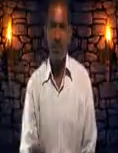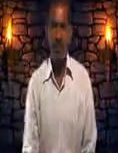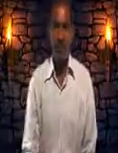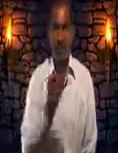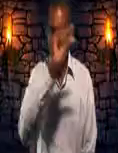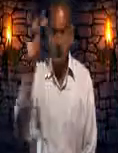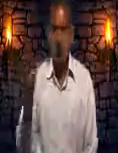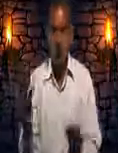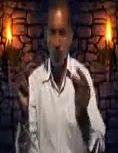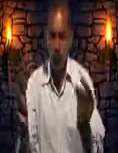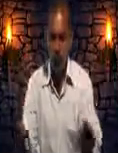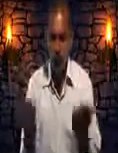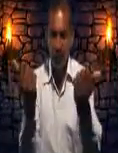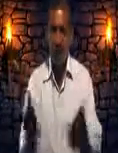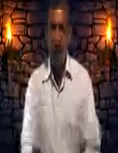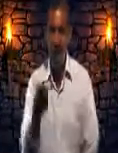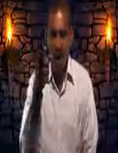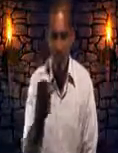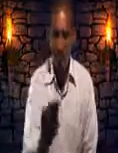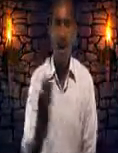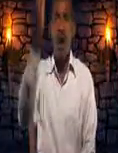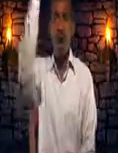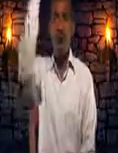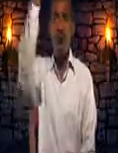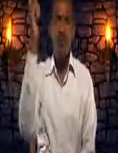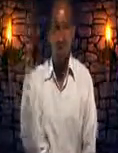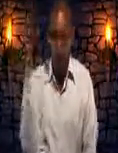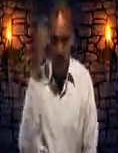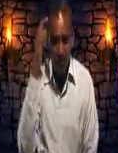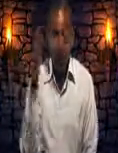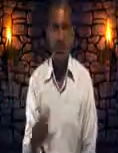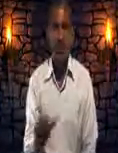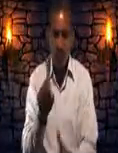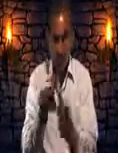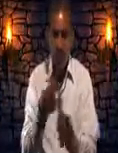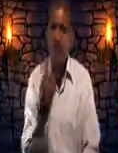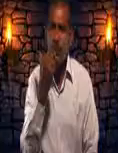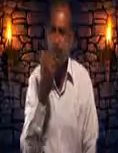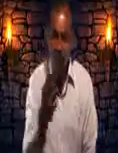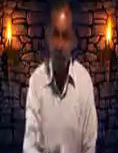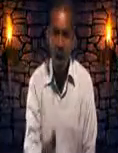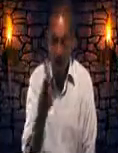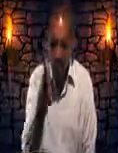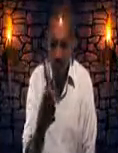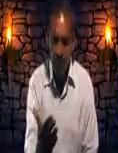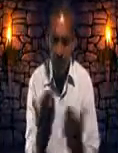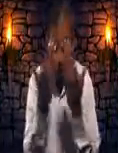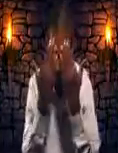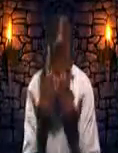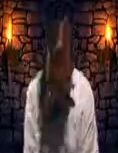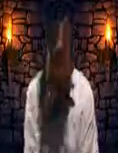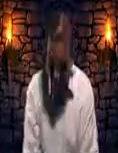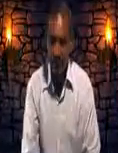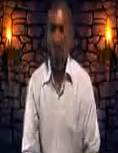வசனம் 38. உடனே அவன், ஆண்டவரே, விசுவாசிக்கிறேன் என்று சொல்லி அவரை பணிந்து கொண்டான்.